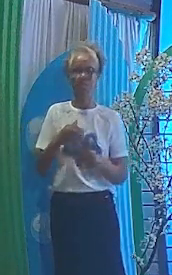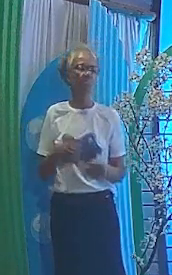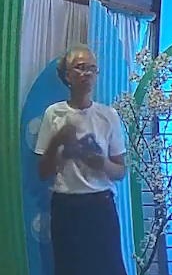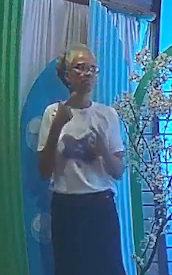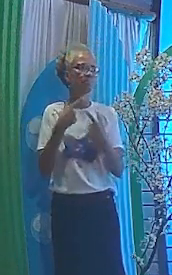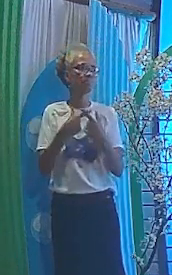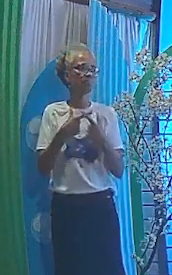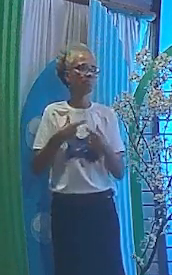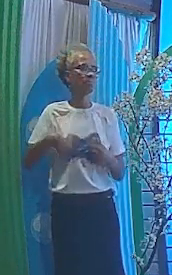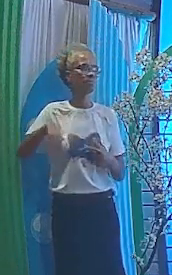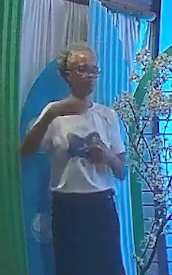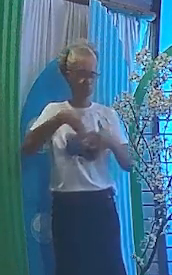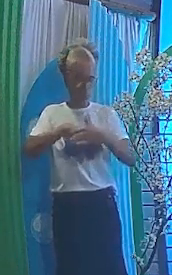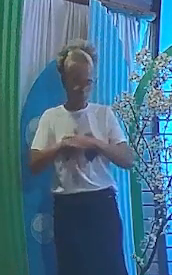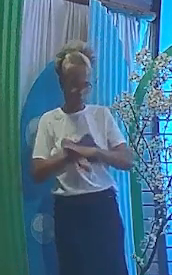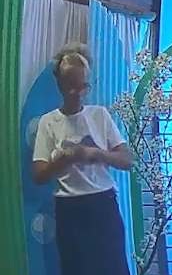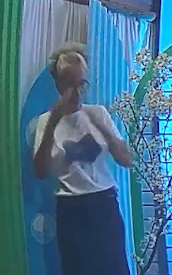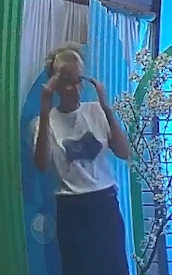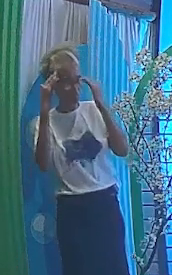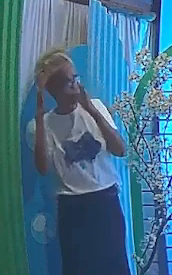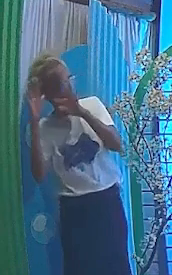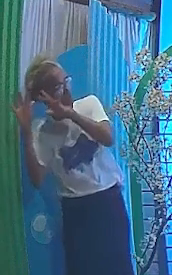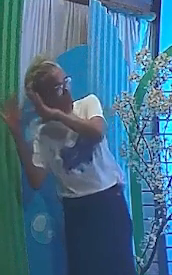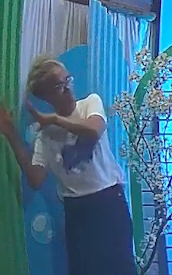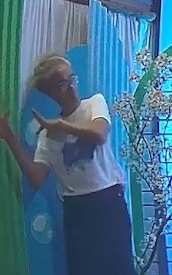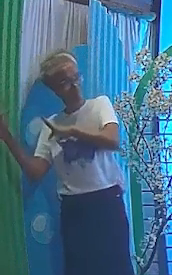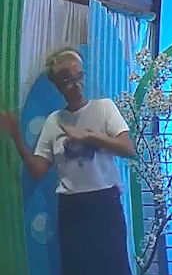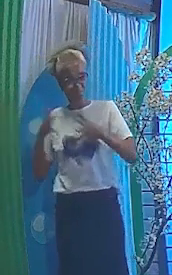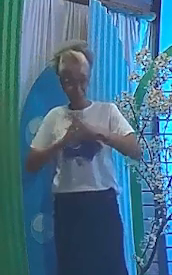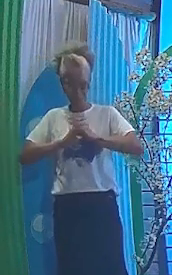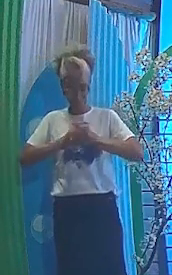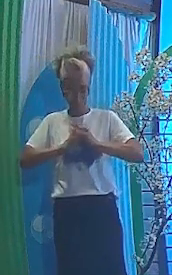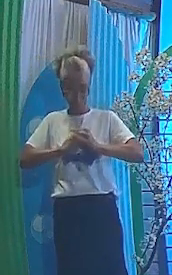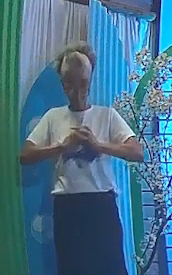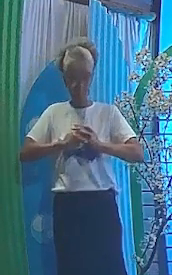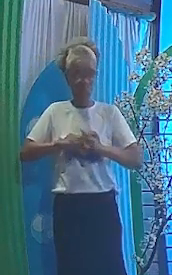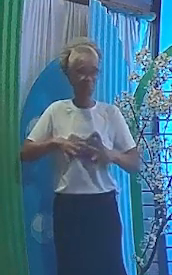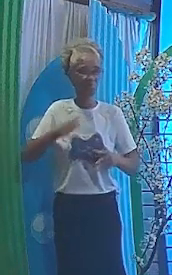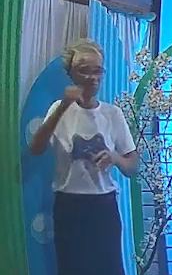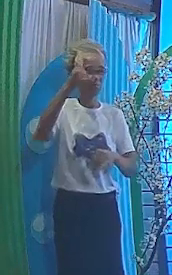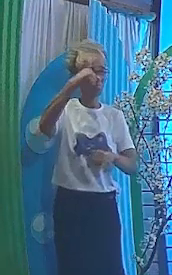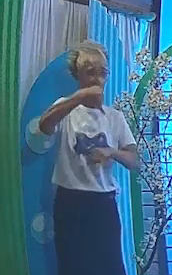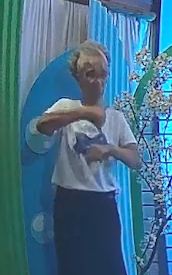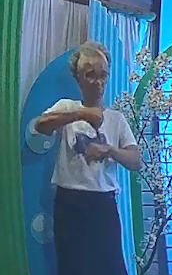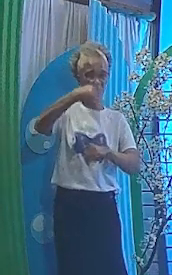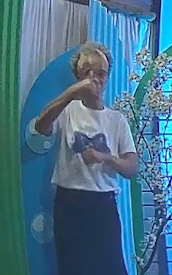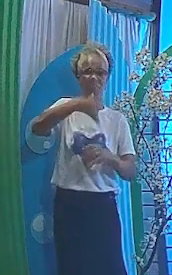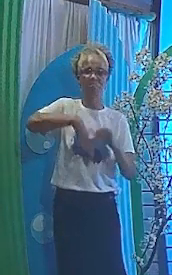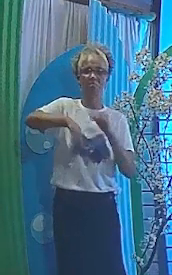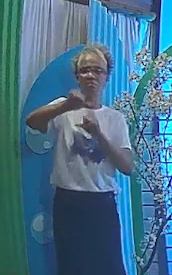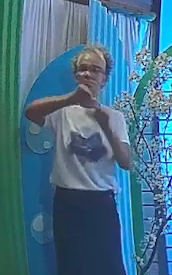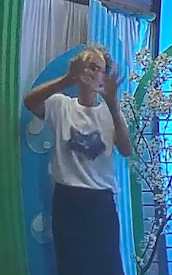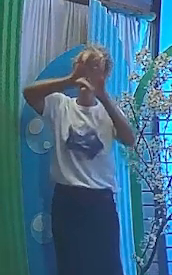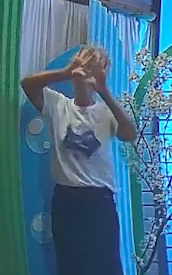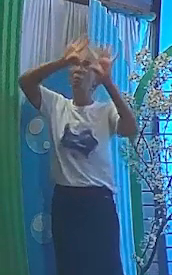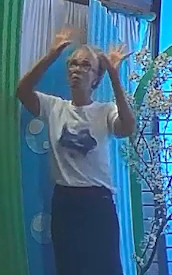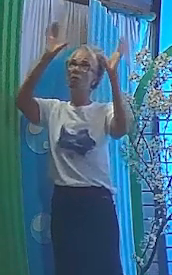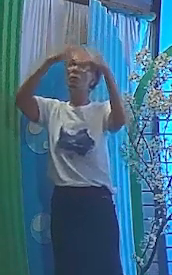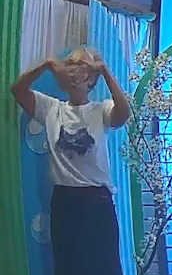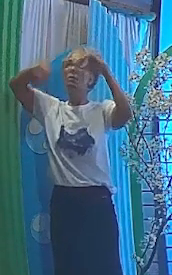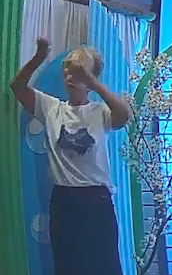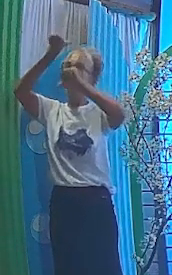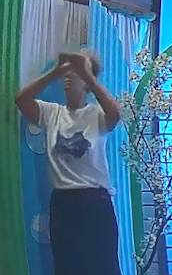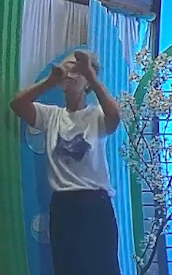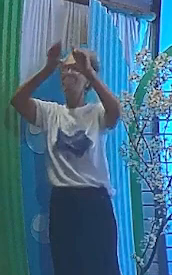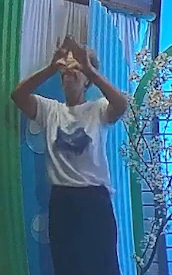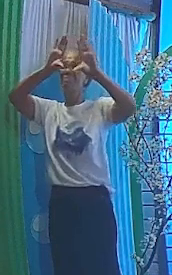as águas que guardam memórias na formação violenta de um país e, ao longo do tempo, assiste às mudanças das